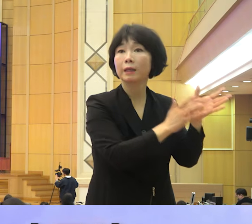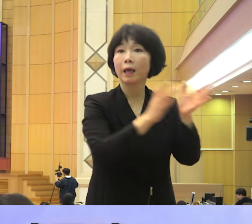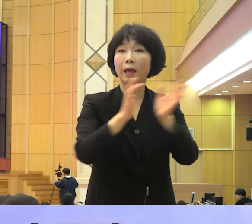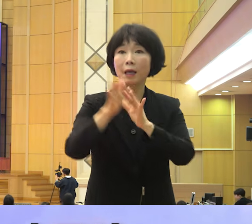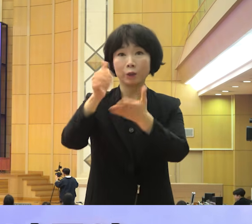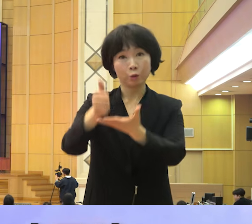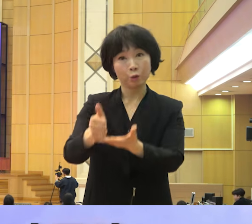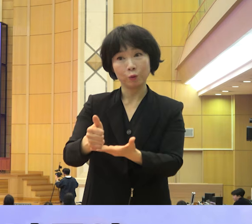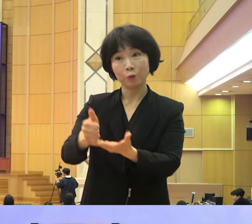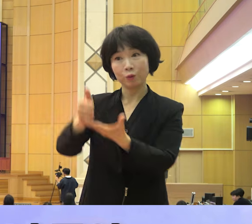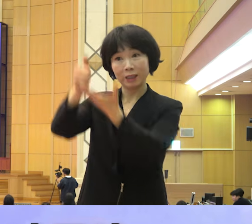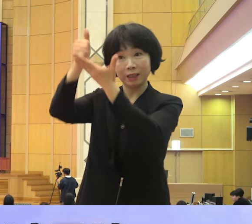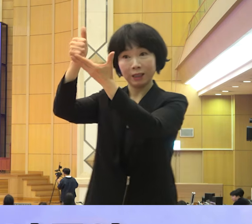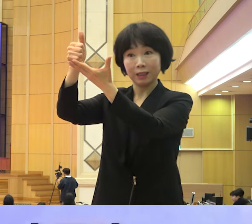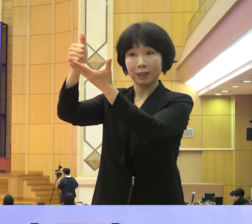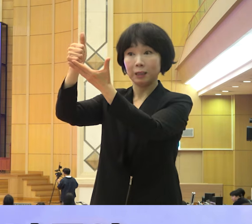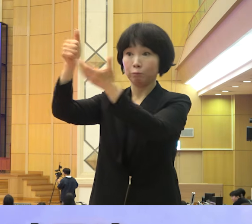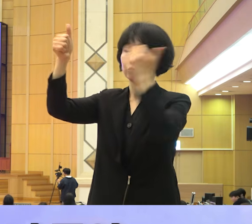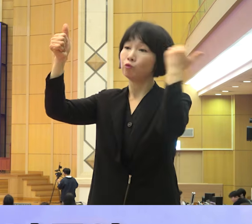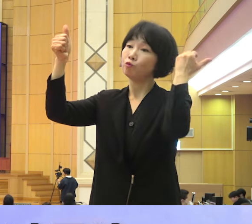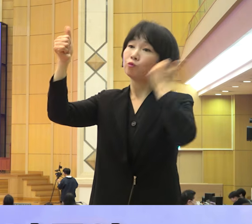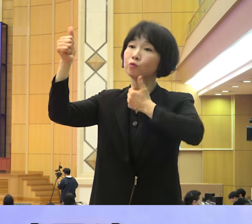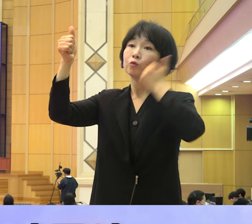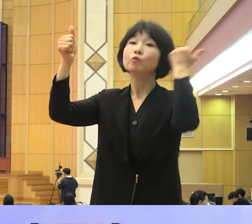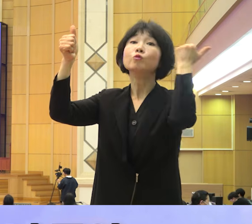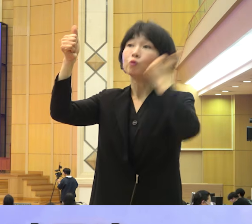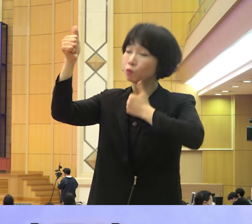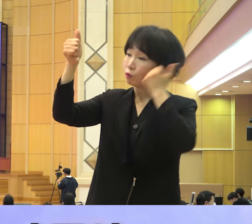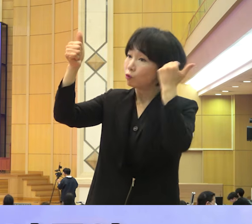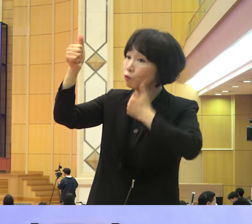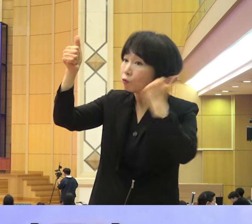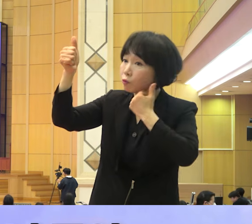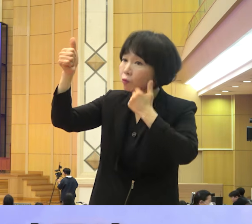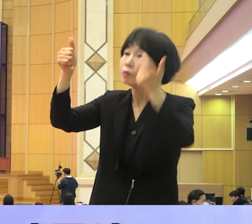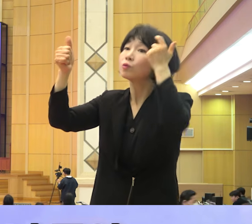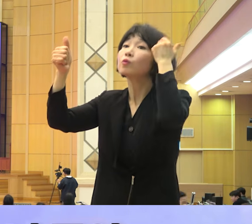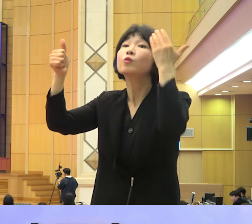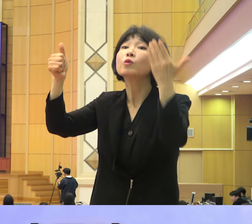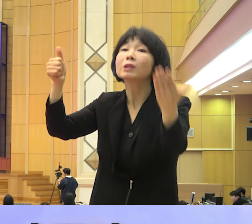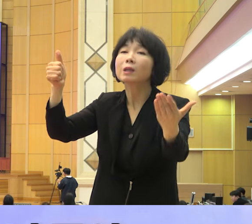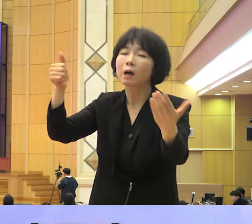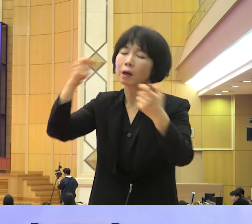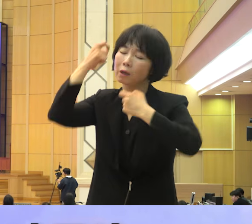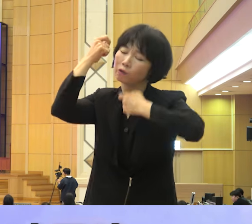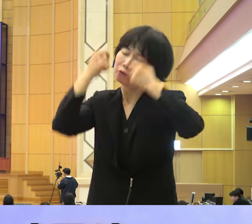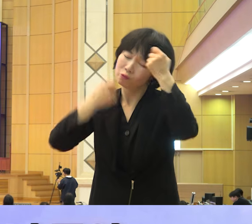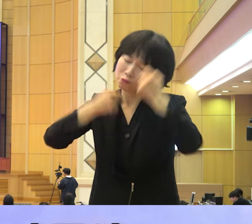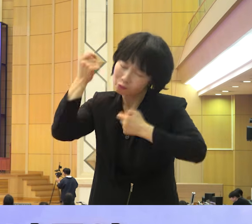예수님은 누구신가?